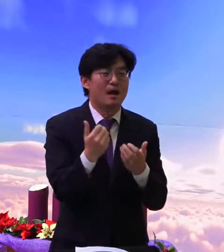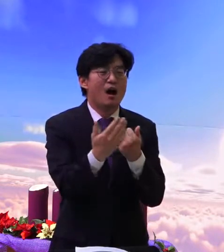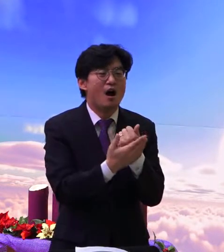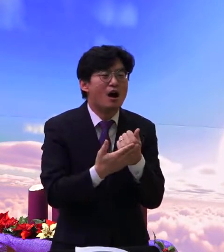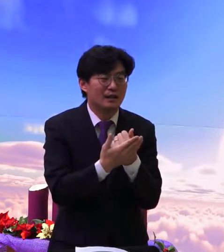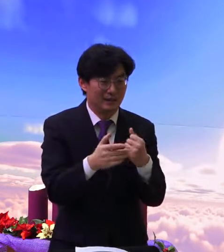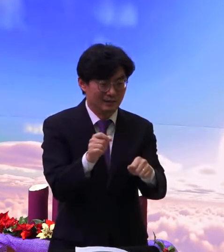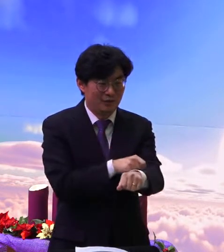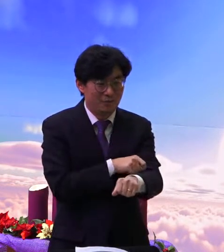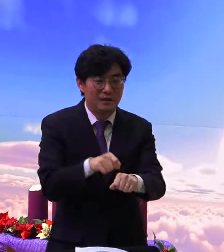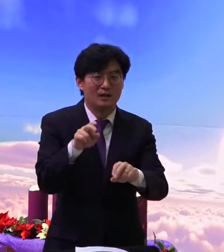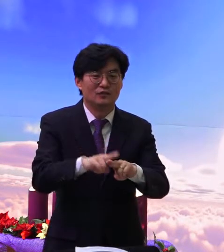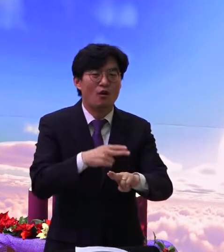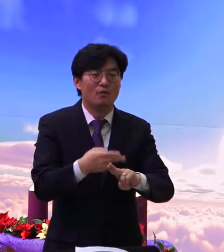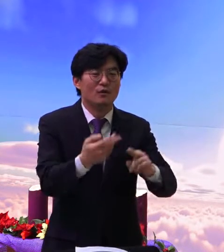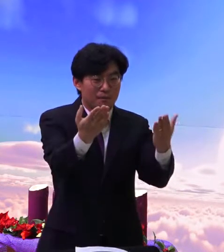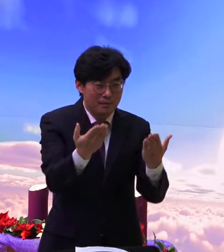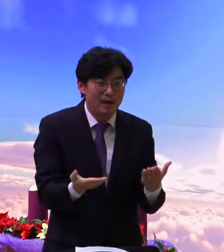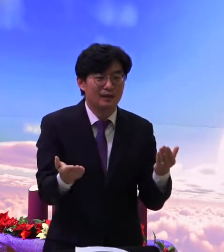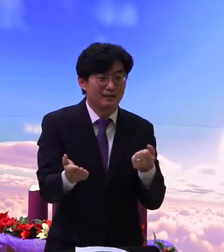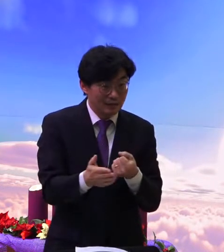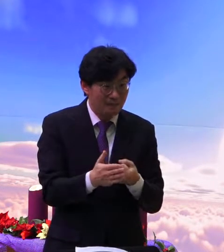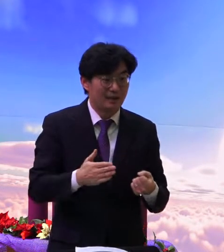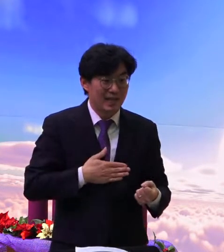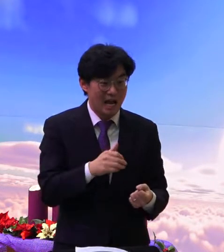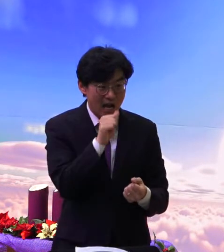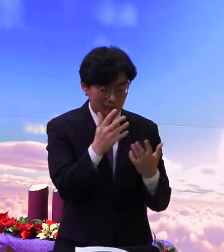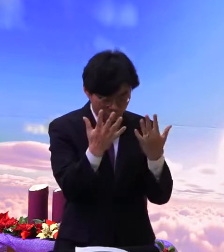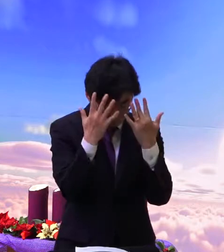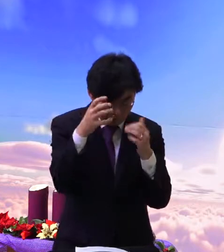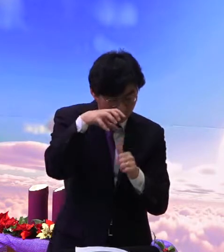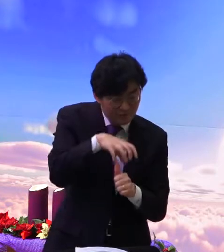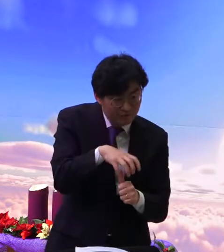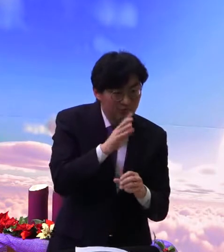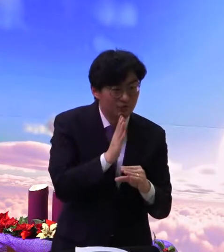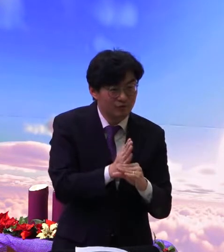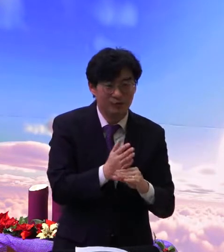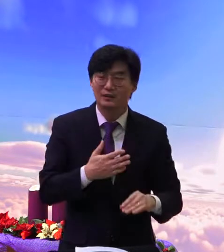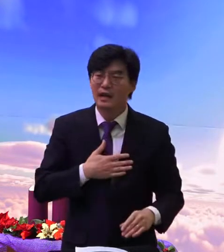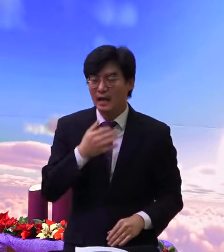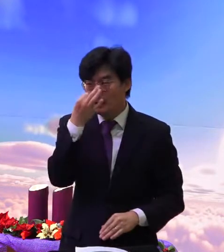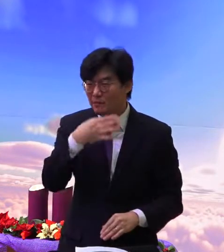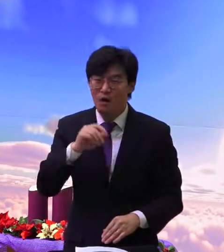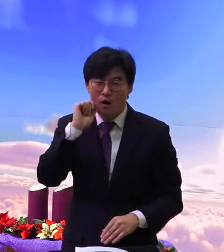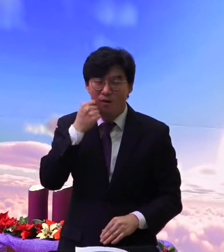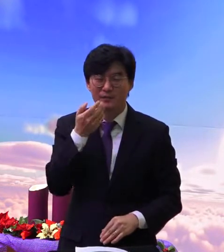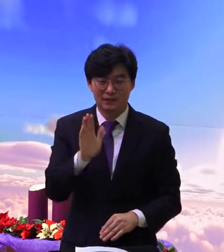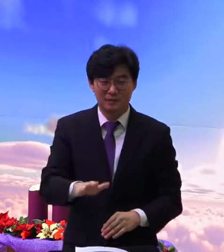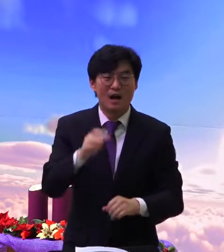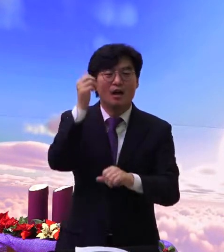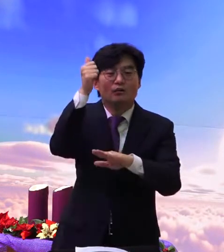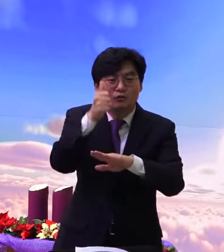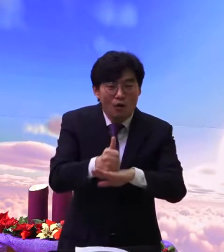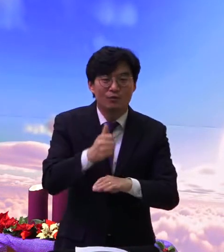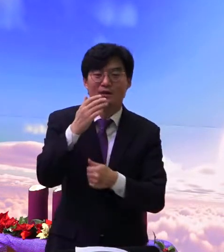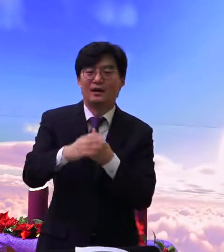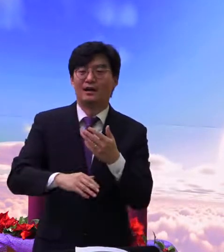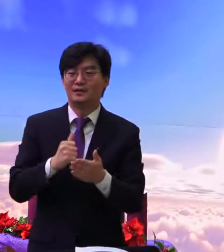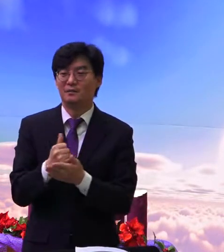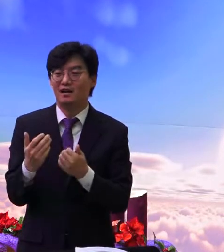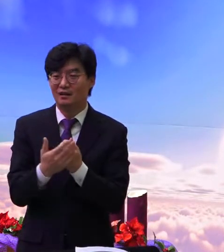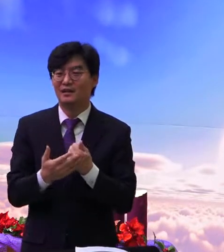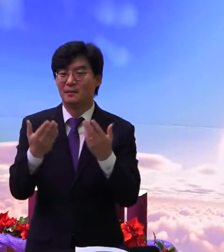선물이라고 그렇게 고백하고, 힘들고 어렵지만 이것은 하나님의 계획하심이다, 너희들도 낙심하지 말아라, 이렇게까지 권면하고